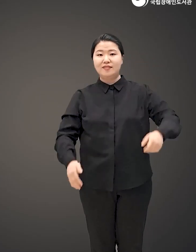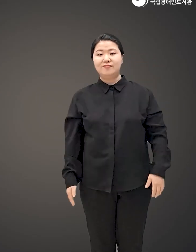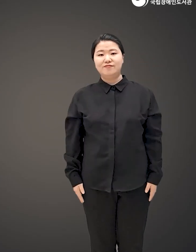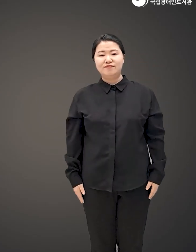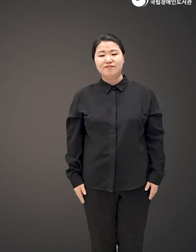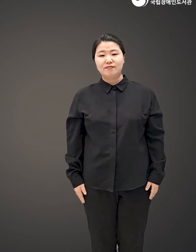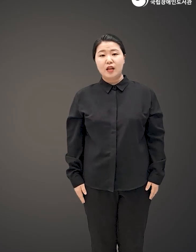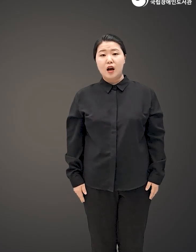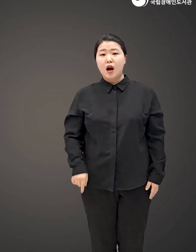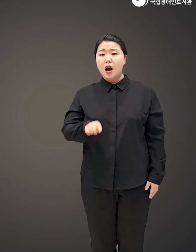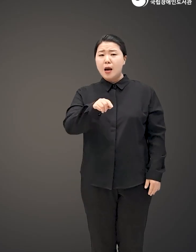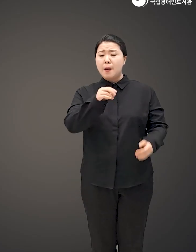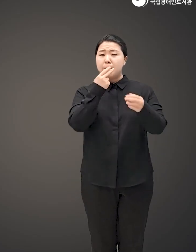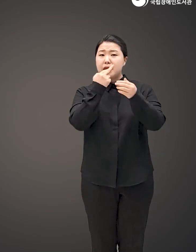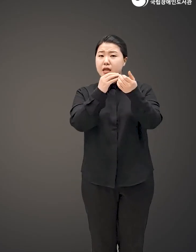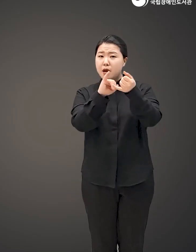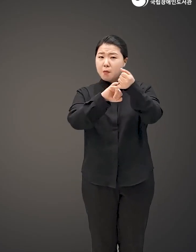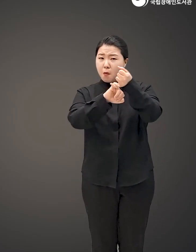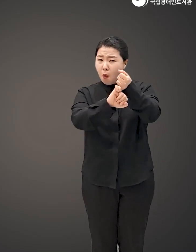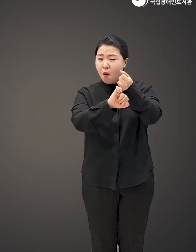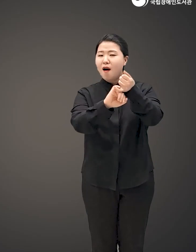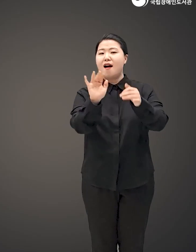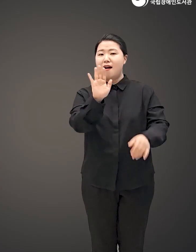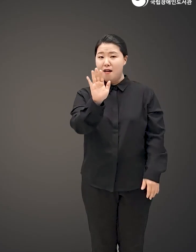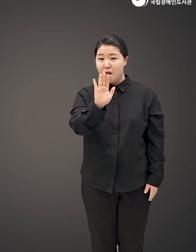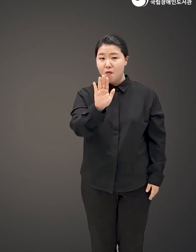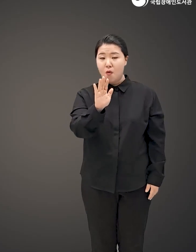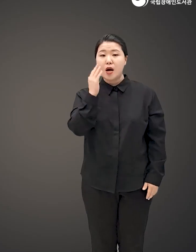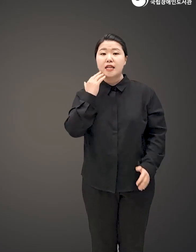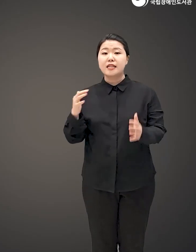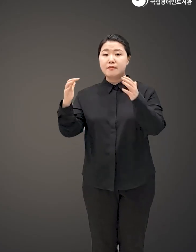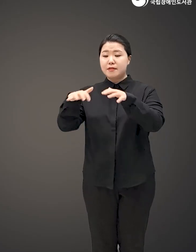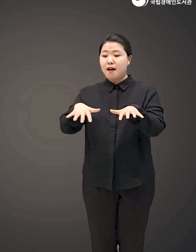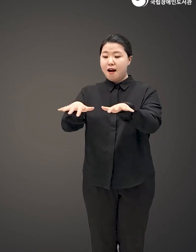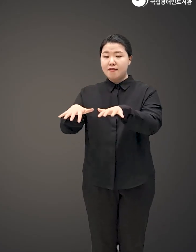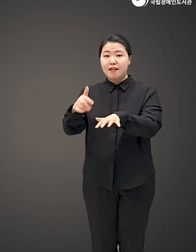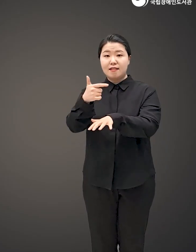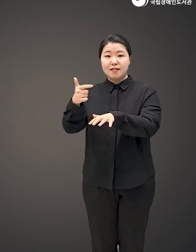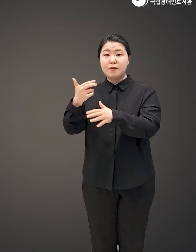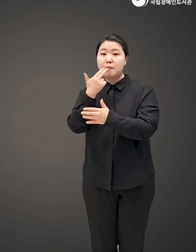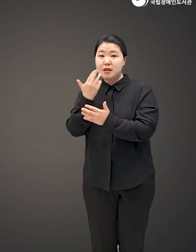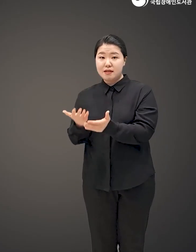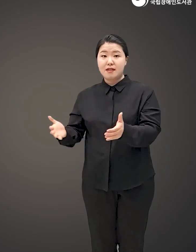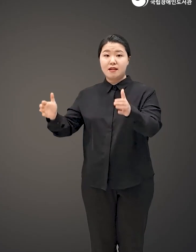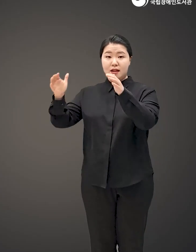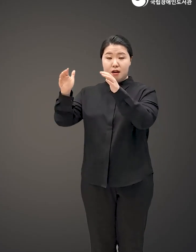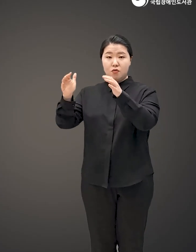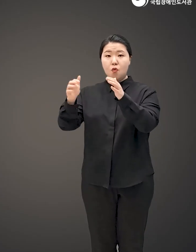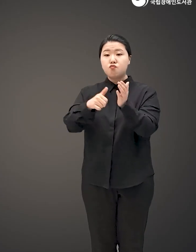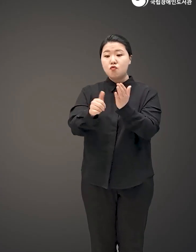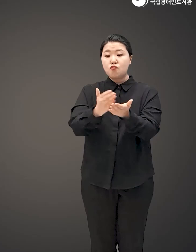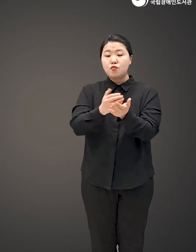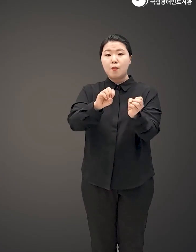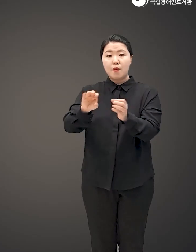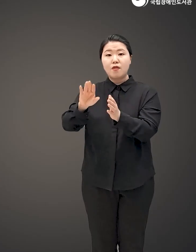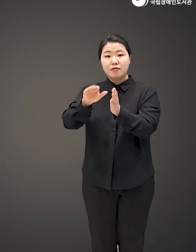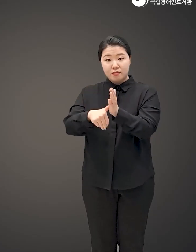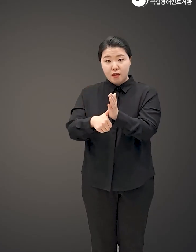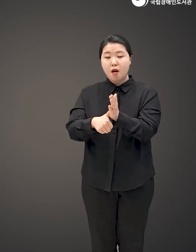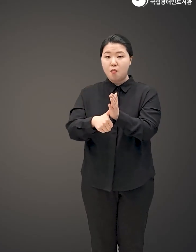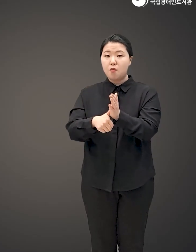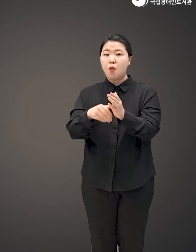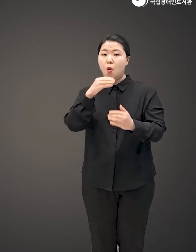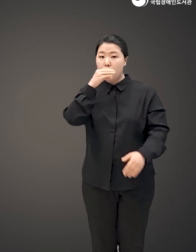좋습니다. 꼭 이 비닐봉투 아니어도요. 김장할 때 쓰는 큰 비닐봉투, 재활용 용품을 내어놓을 때